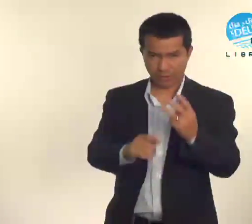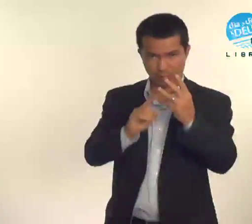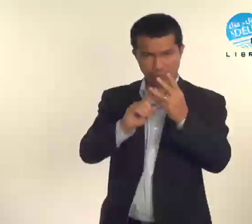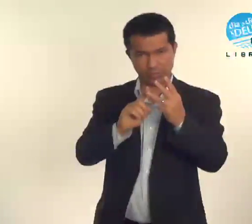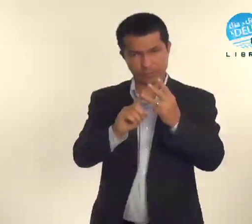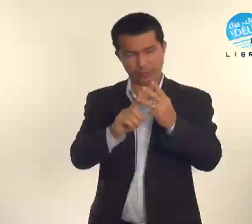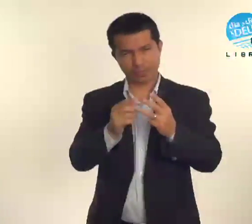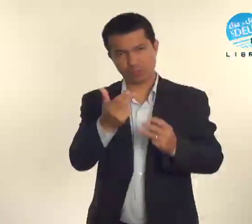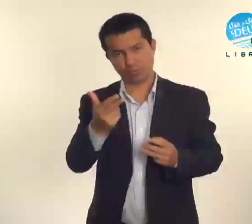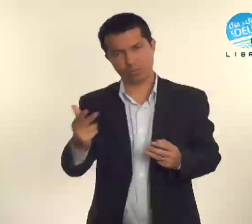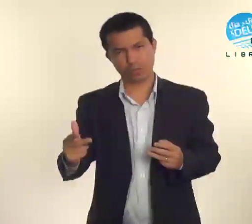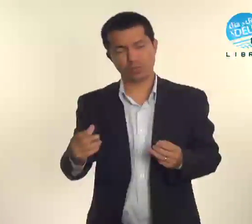poder entender o que é perdão,